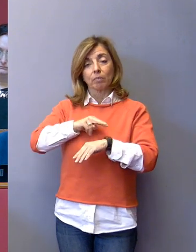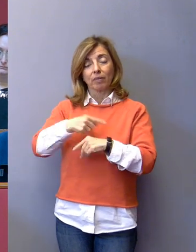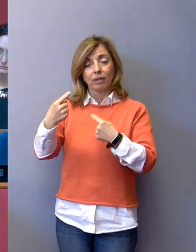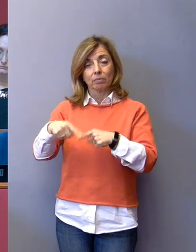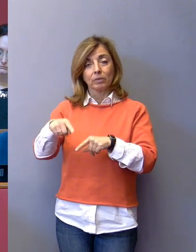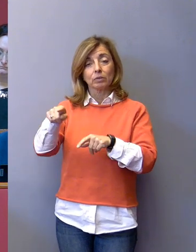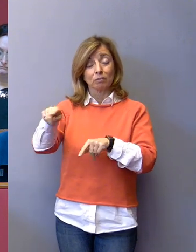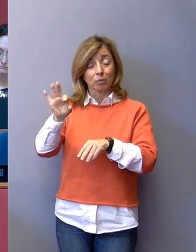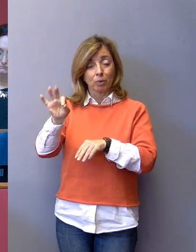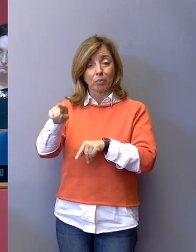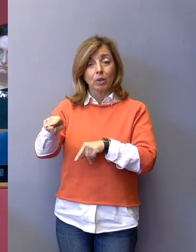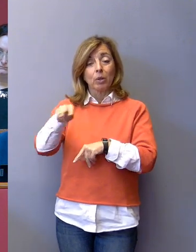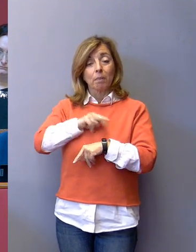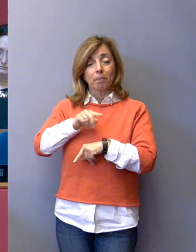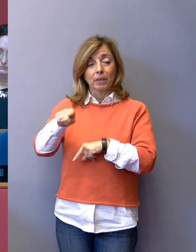hanno